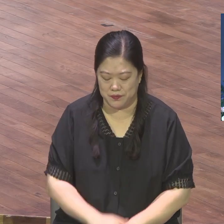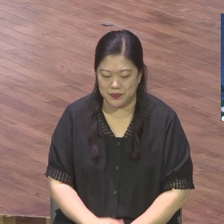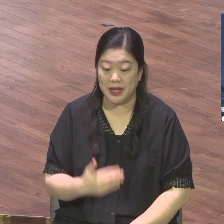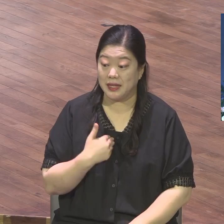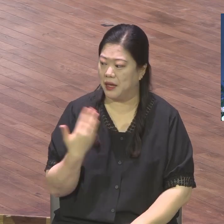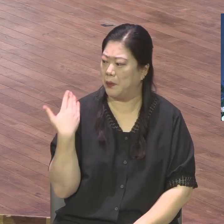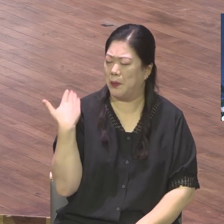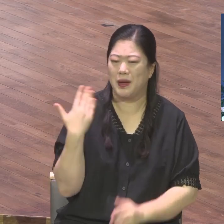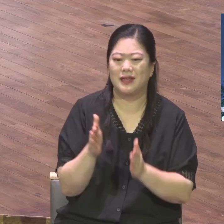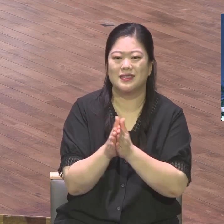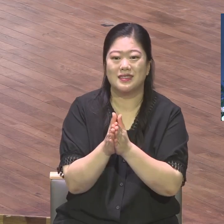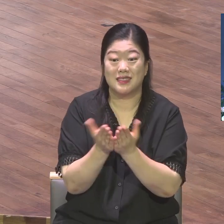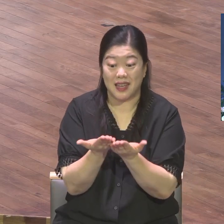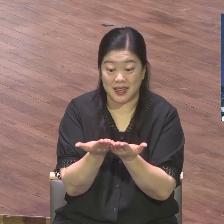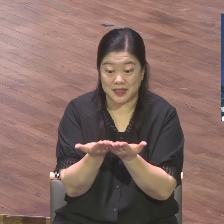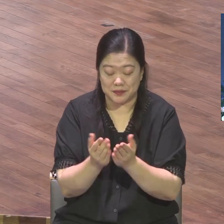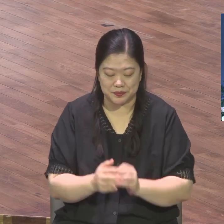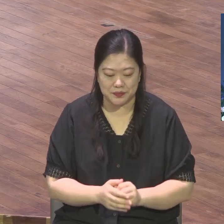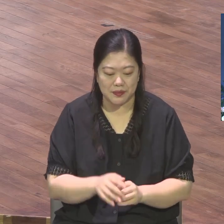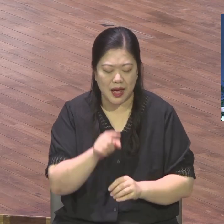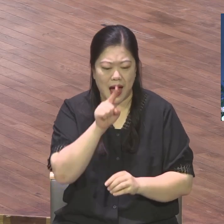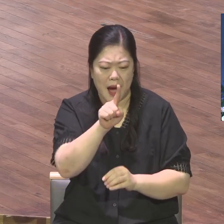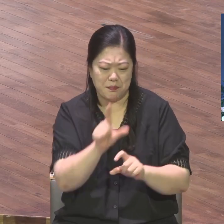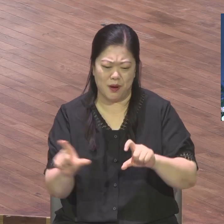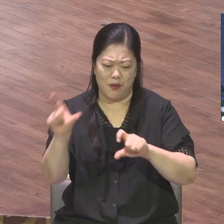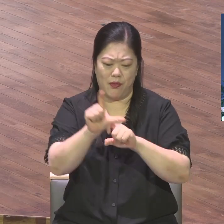more. 한 번 더